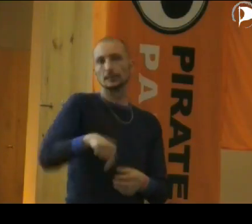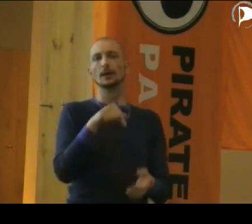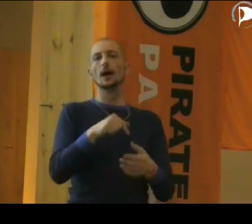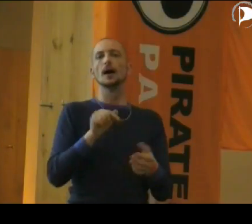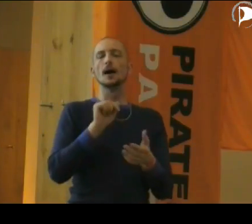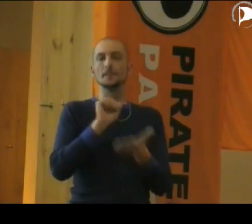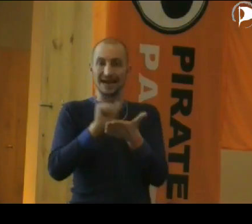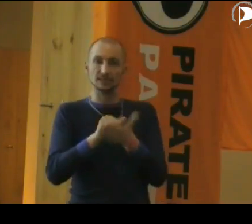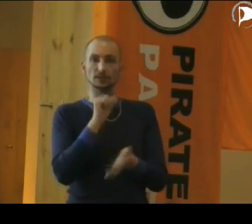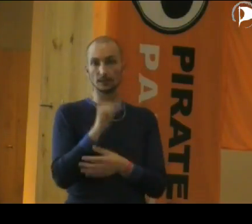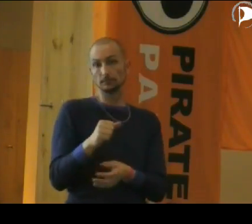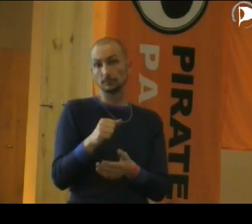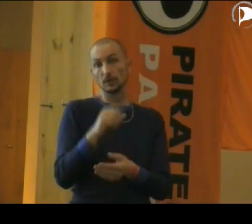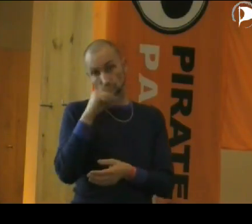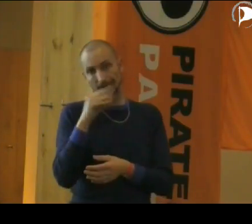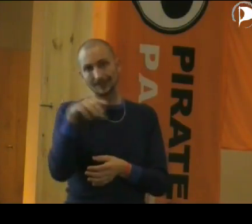einfach nicht absenken